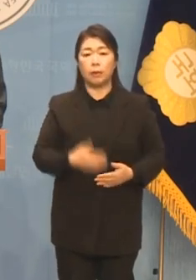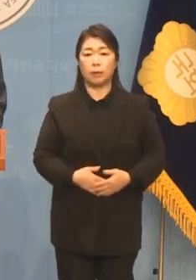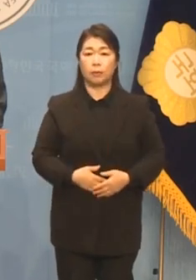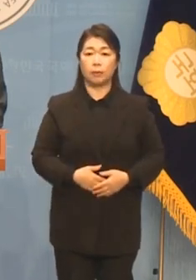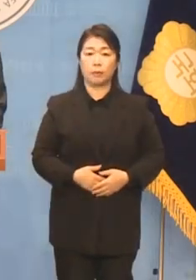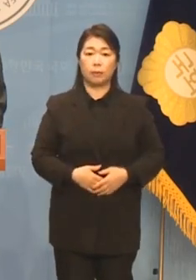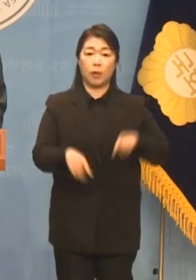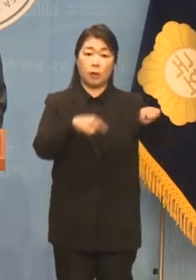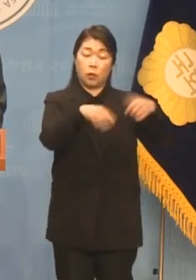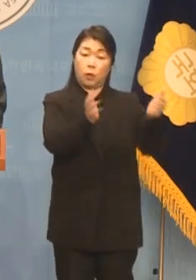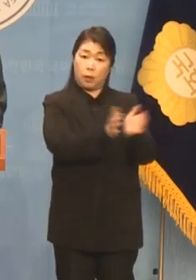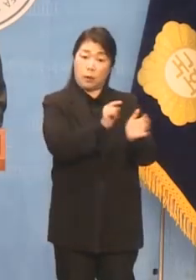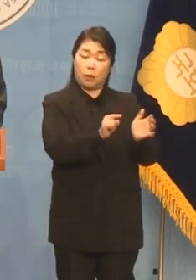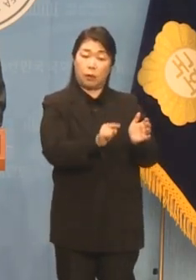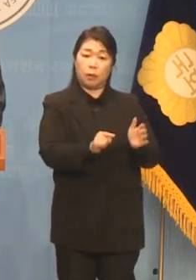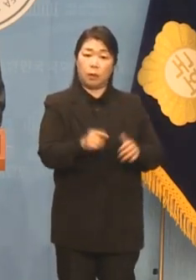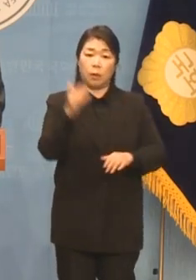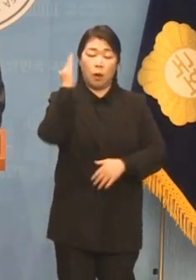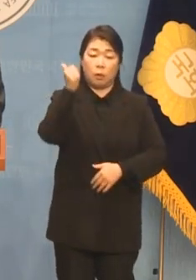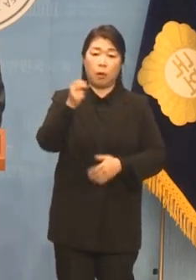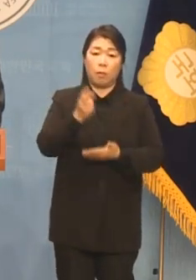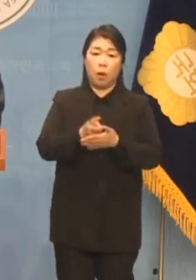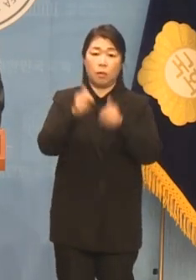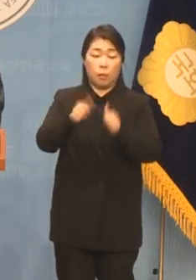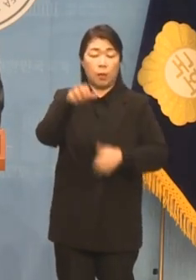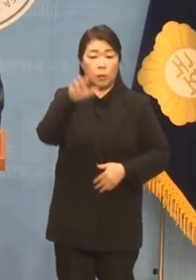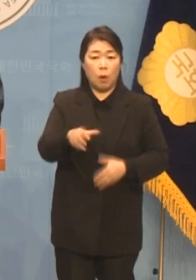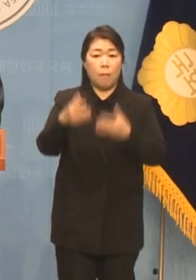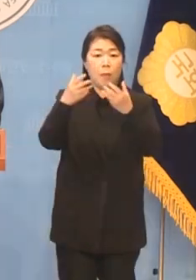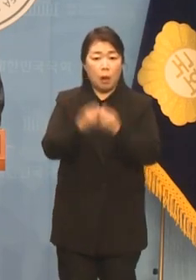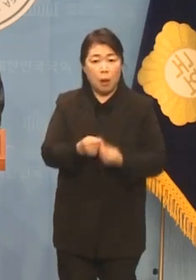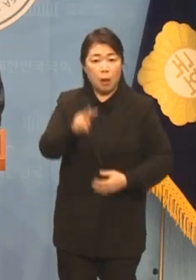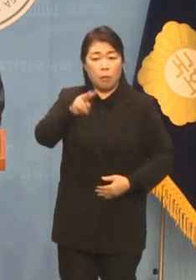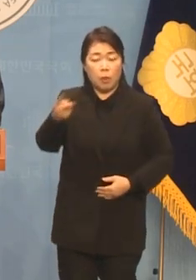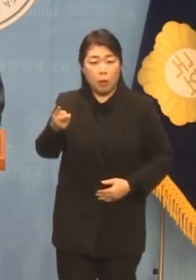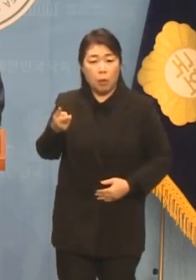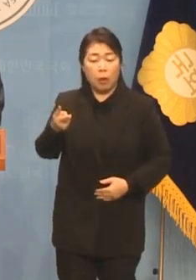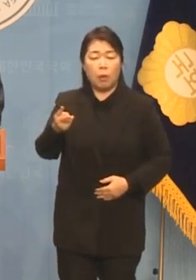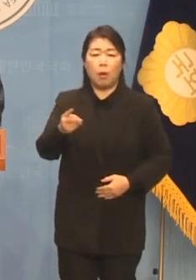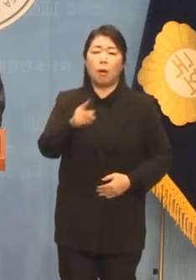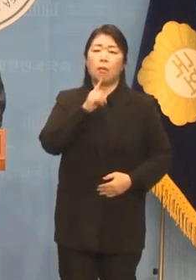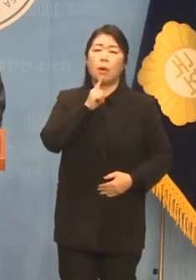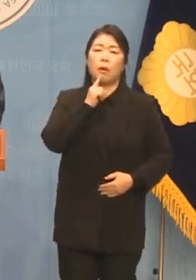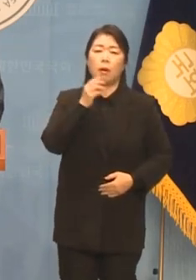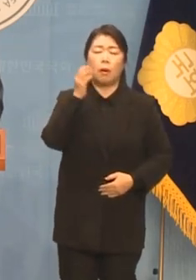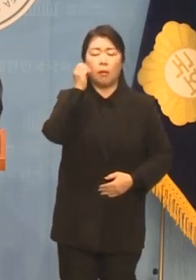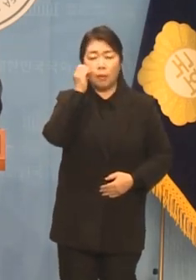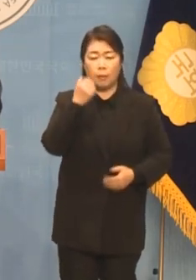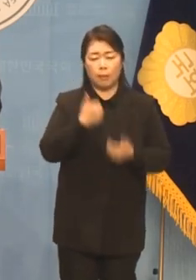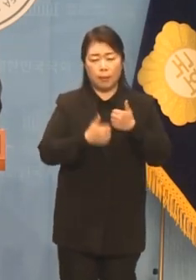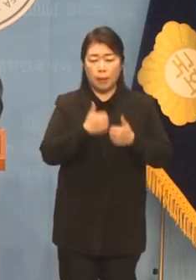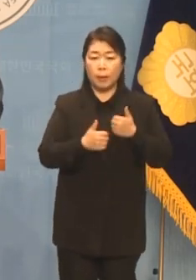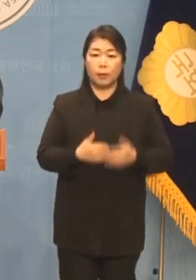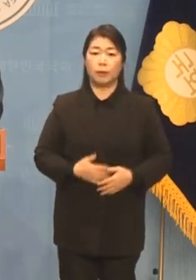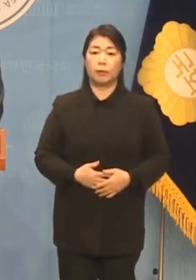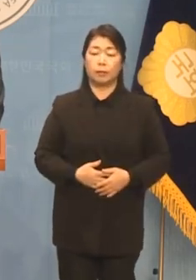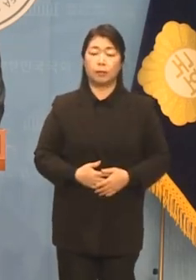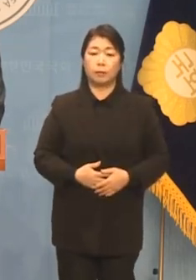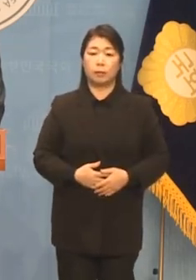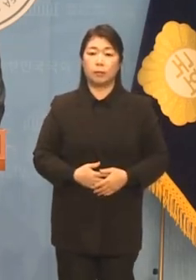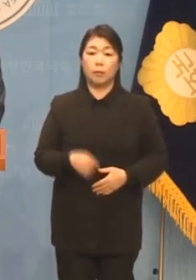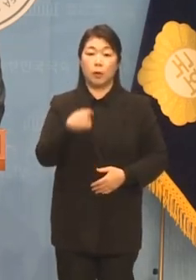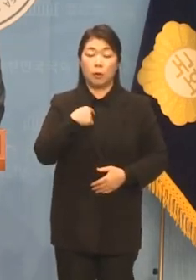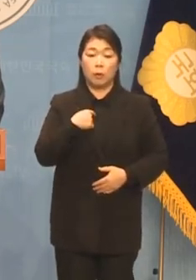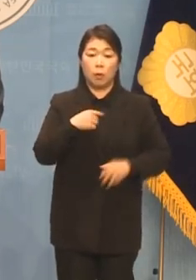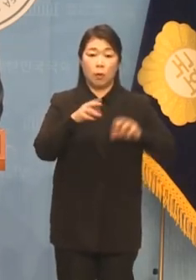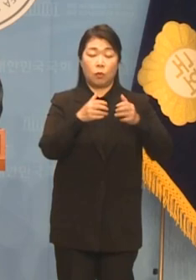재판소의 판례 변경을 추진한다는 핵계 망측한 논리는 전 처음 들어봅니다 저는 국민인 세종갑